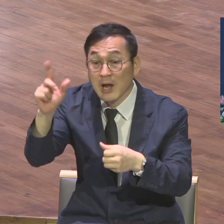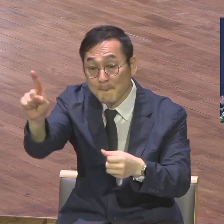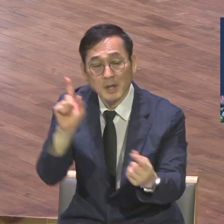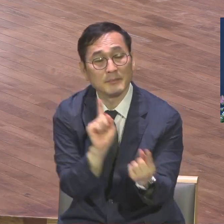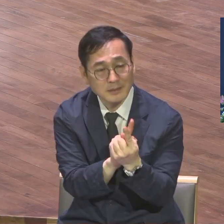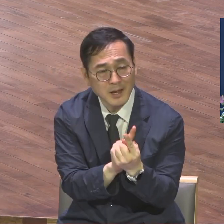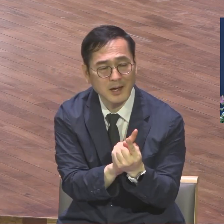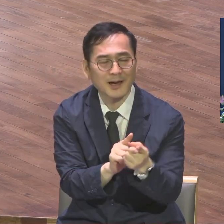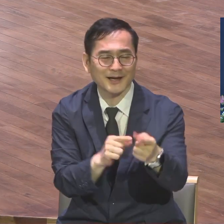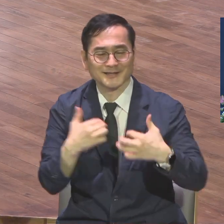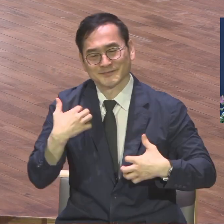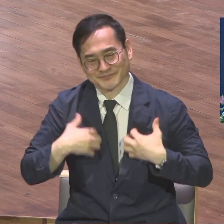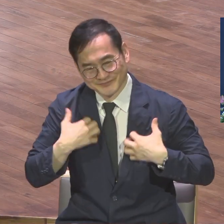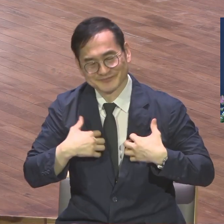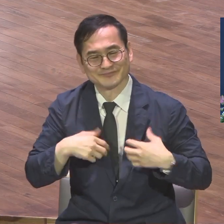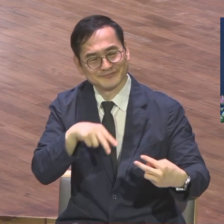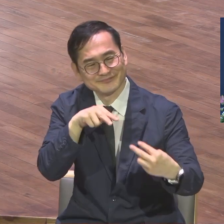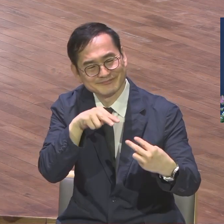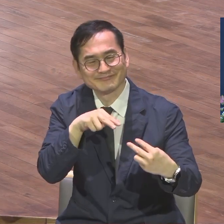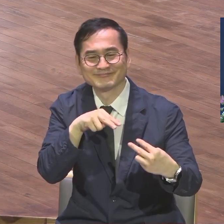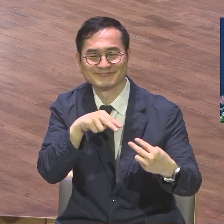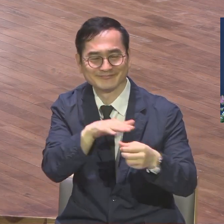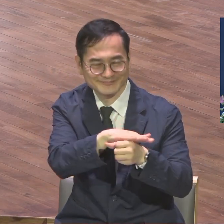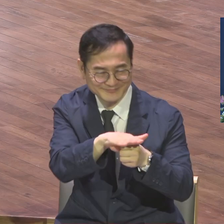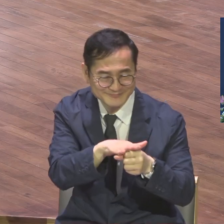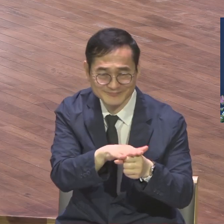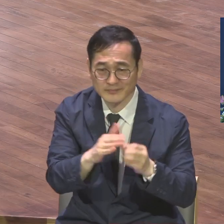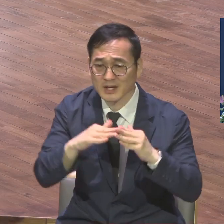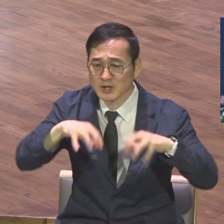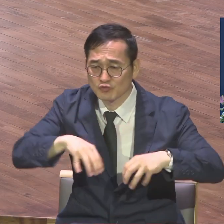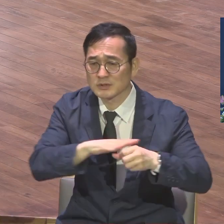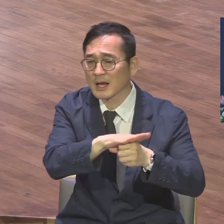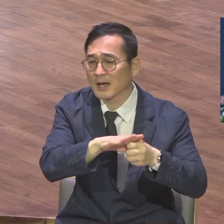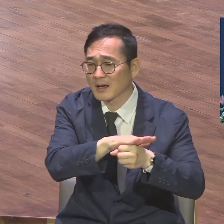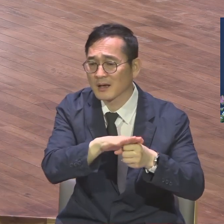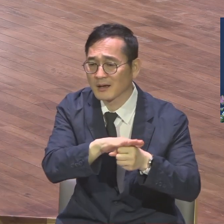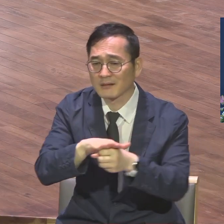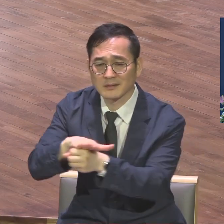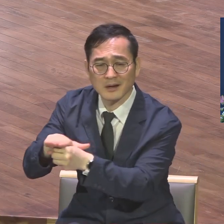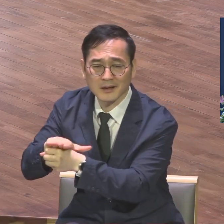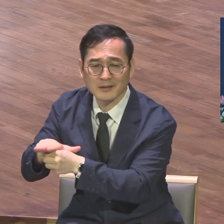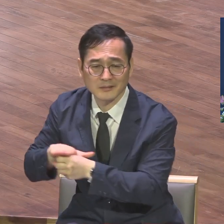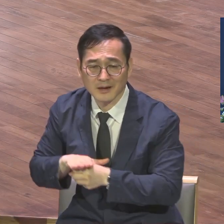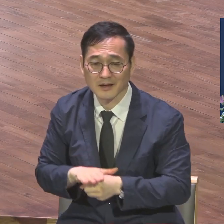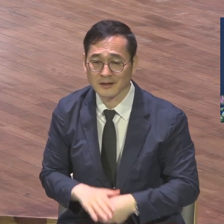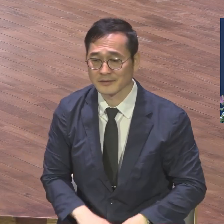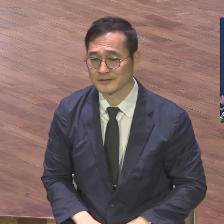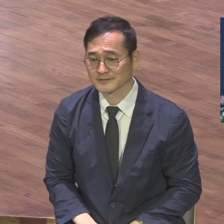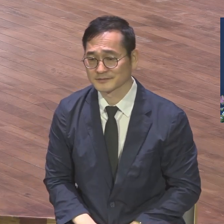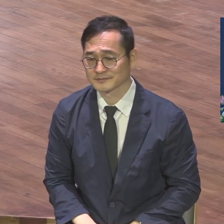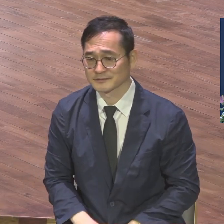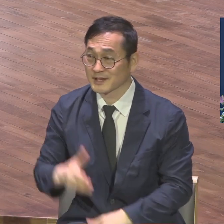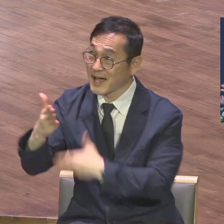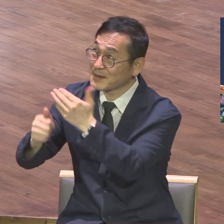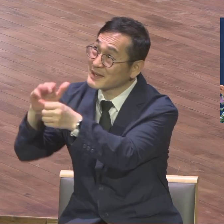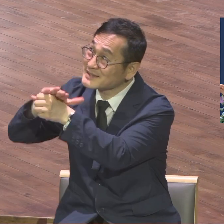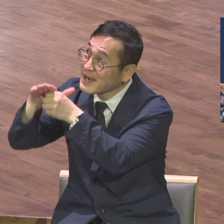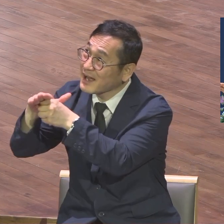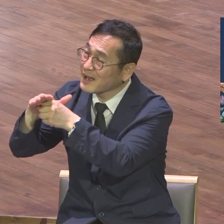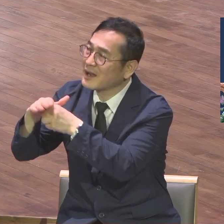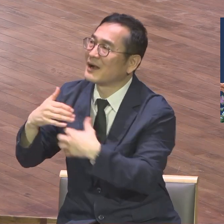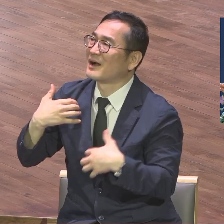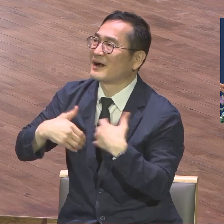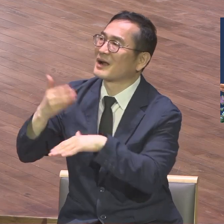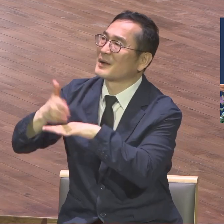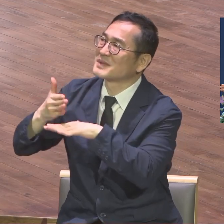이런 성도잖아요. 서로 바라보면 너 이웃을 사랑하라. 내 이웃을 하나님의 사랑이 이웃 사랑으로 나타나야